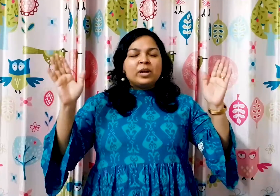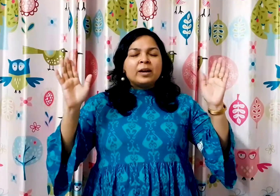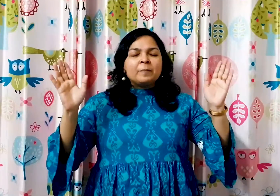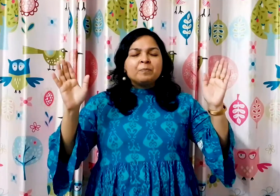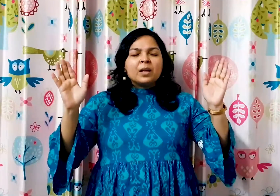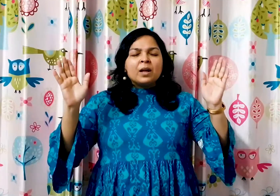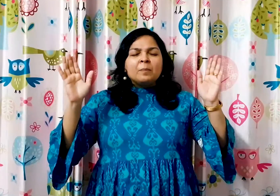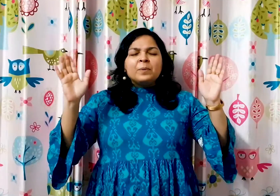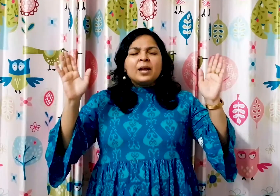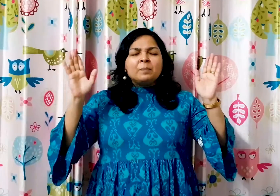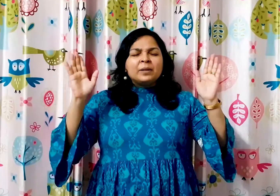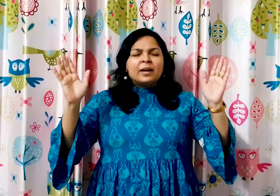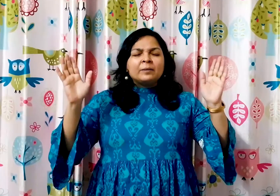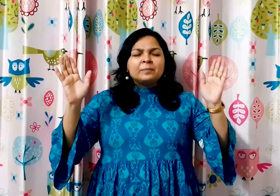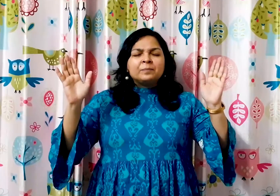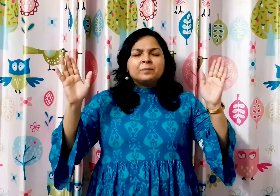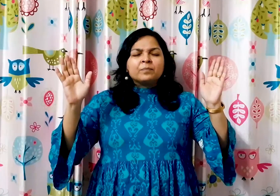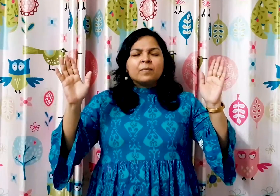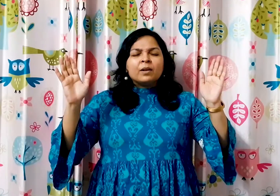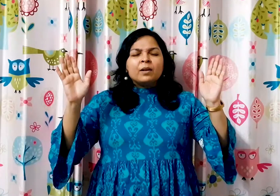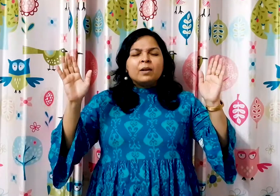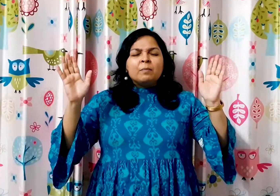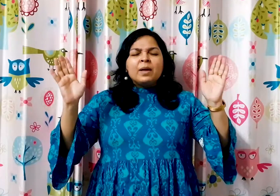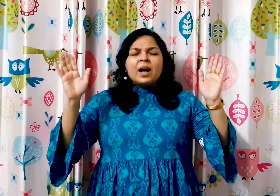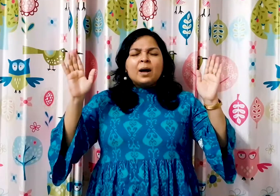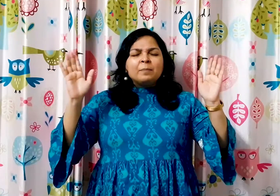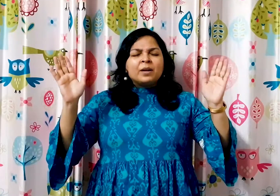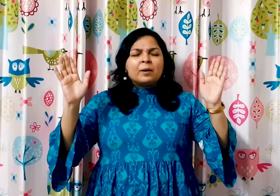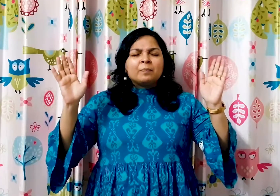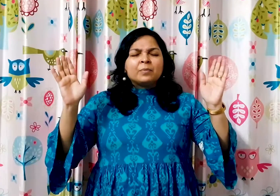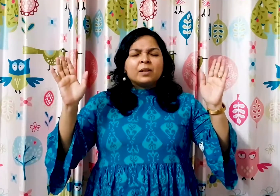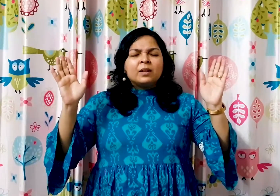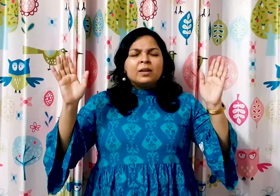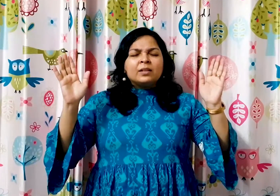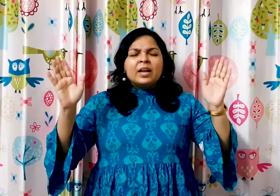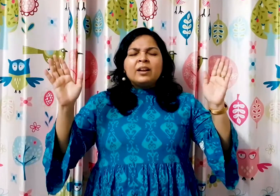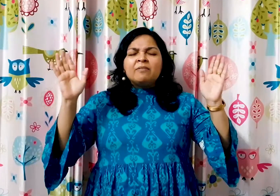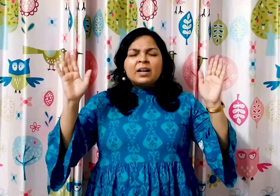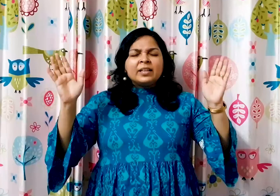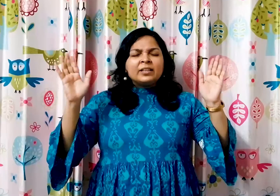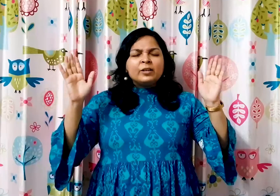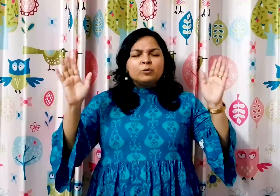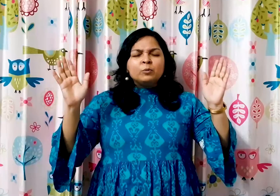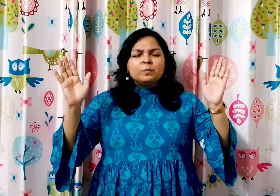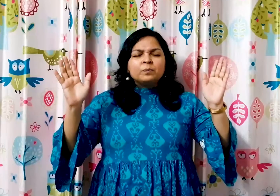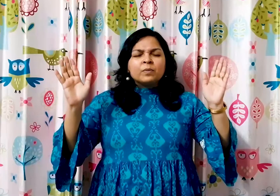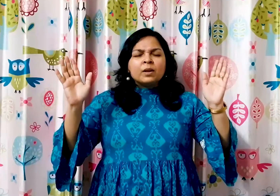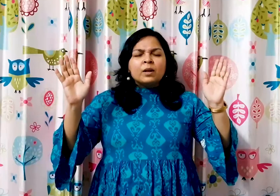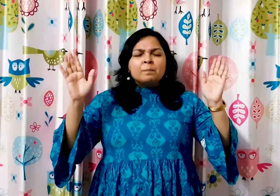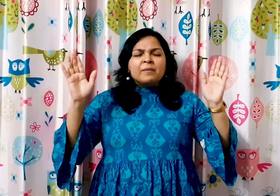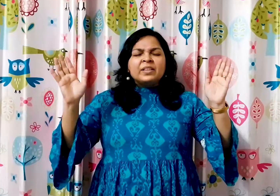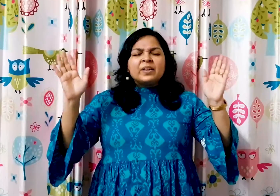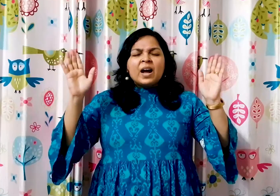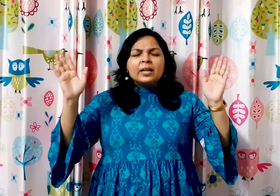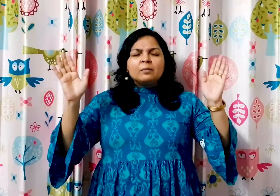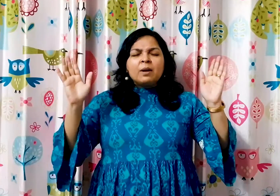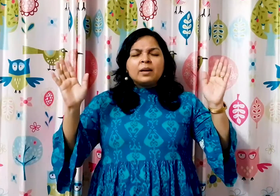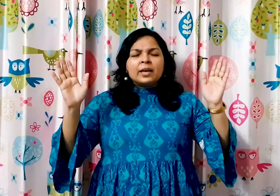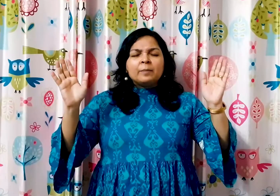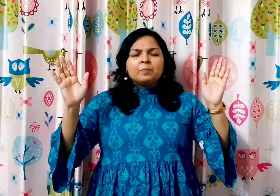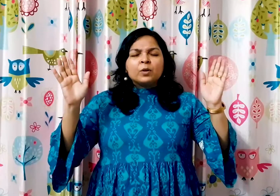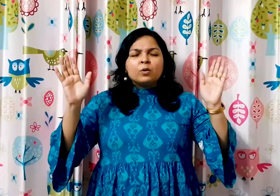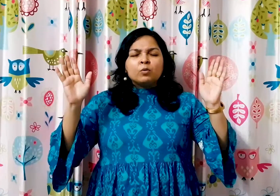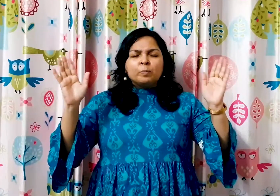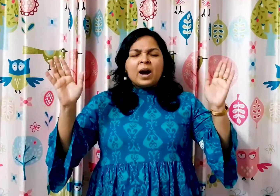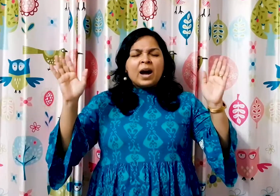पीछे बोलेगा। प्यारे पिता, मैं आपका धन्यवाद देती हूँ पवित्र आत्मा